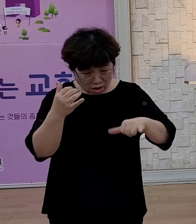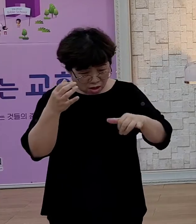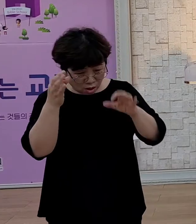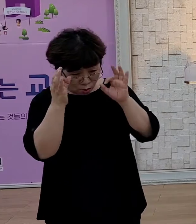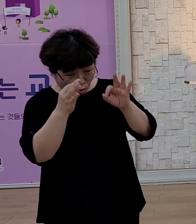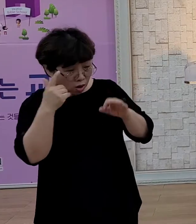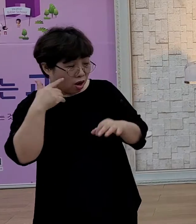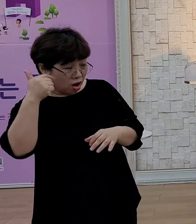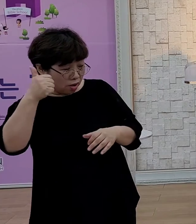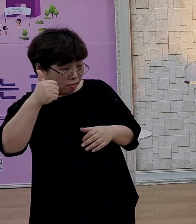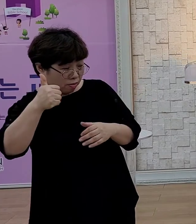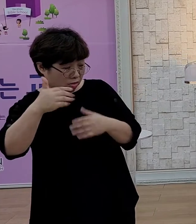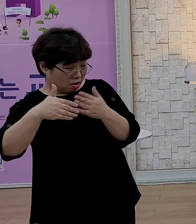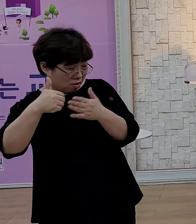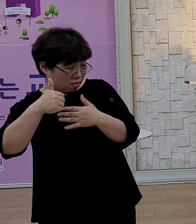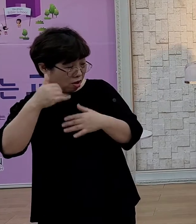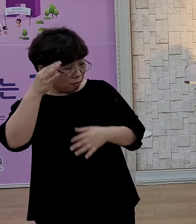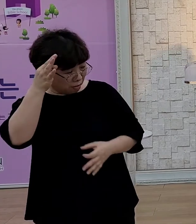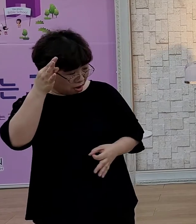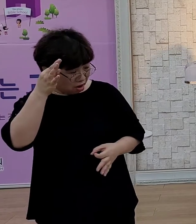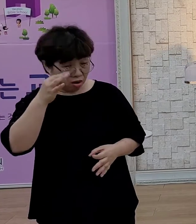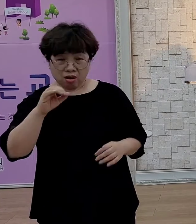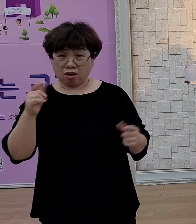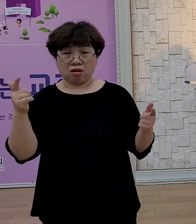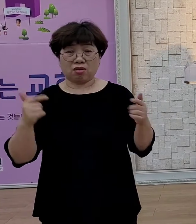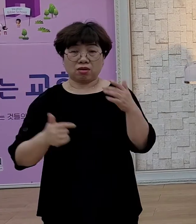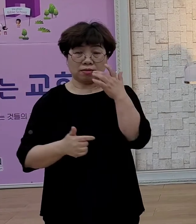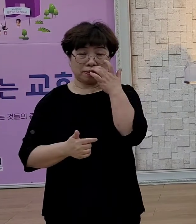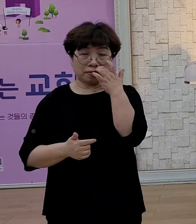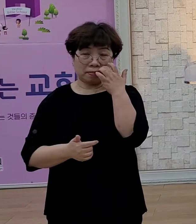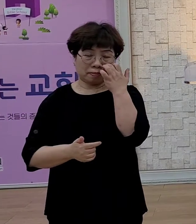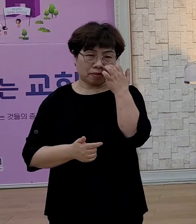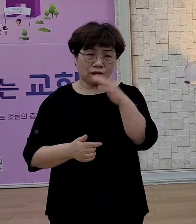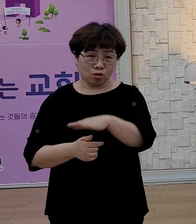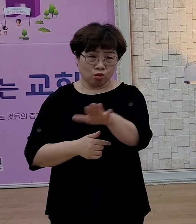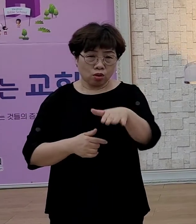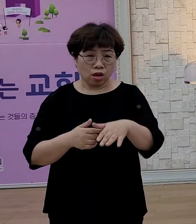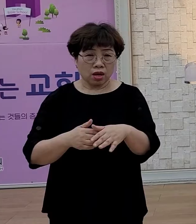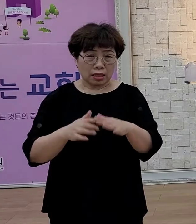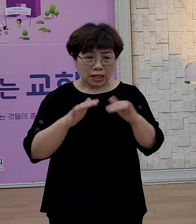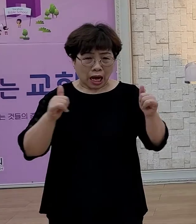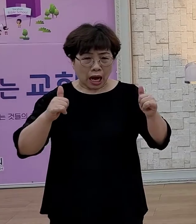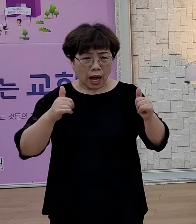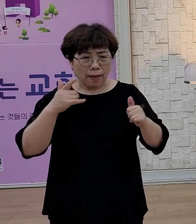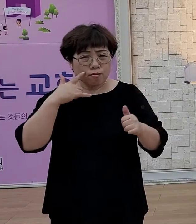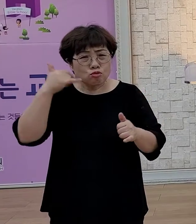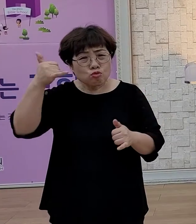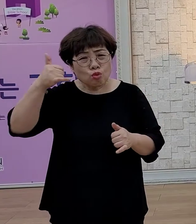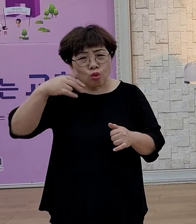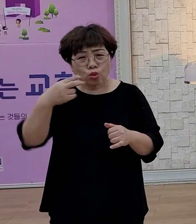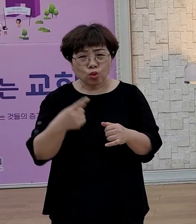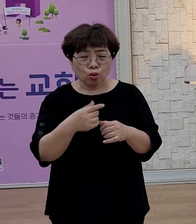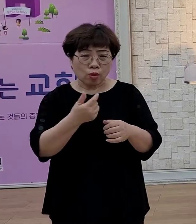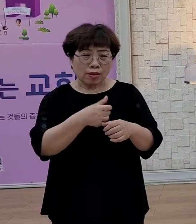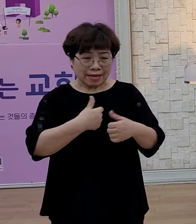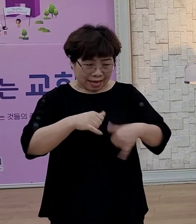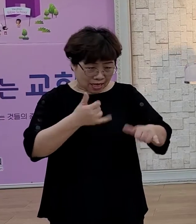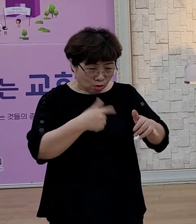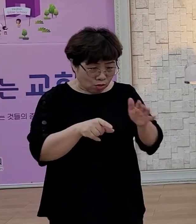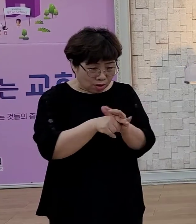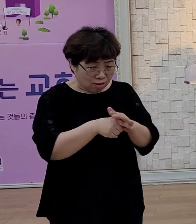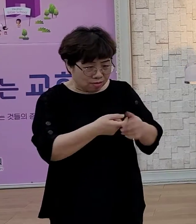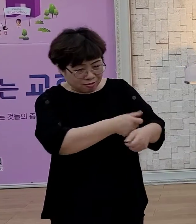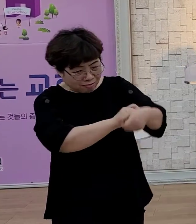내버려두면 그게 아버지냐고. 절대로 그렇지 않다. 우리 부모도 자식을 향해서 당장 달려가고 뭐라도 해주려고